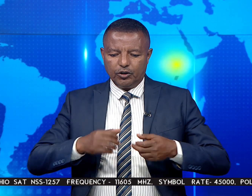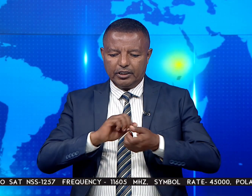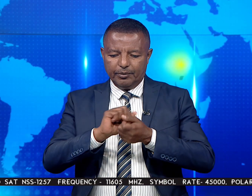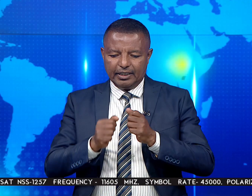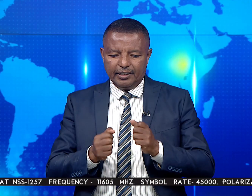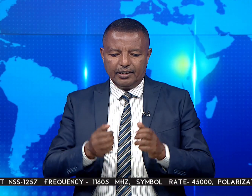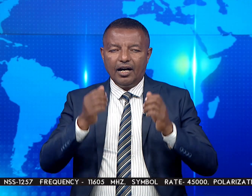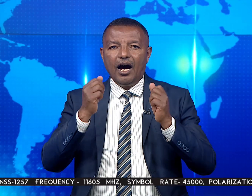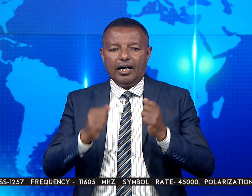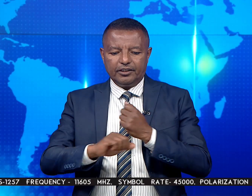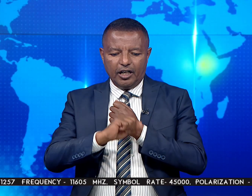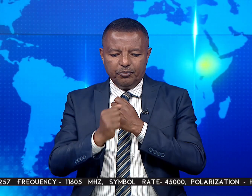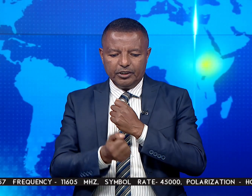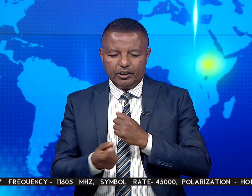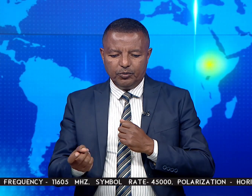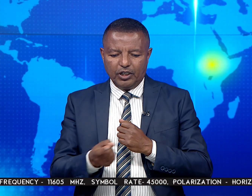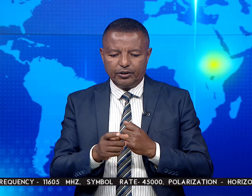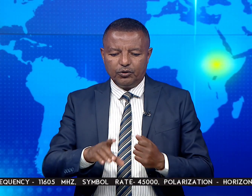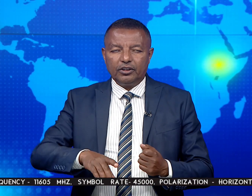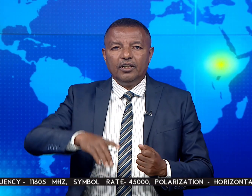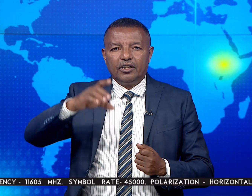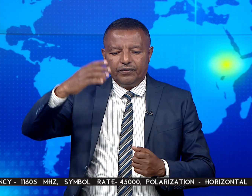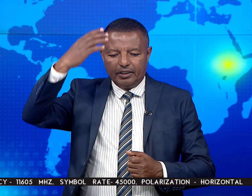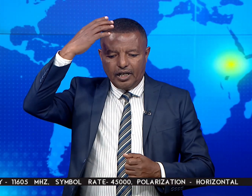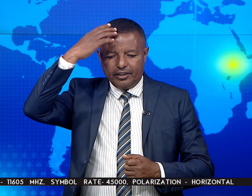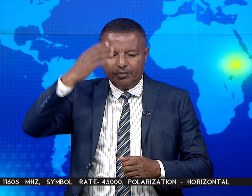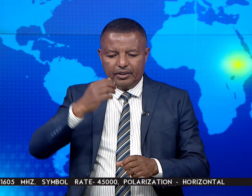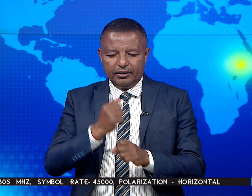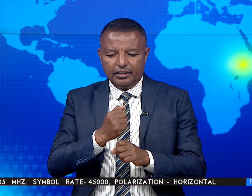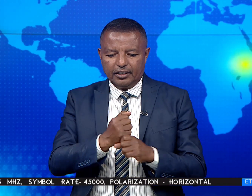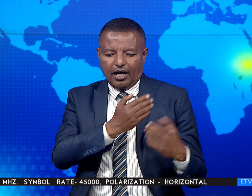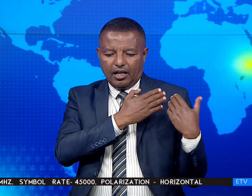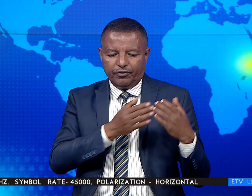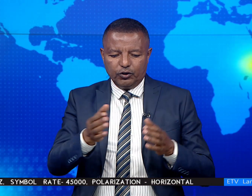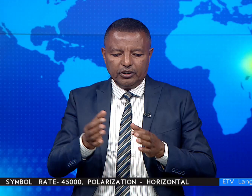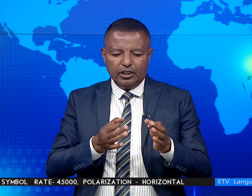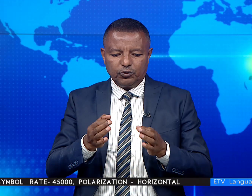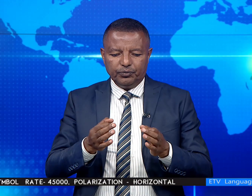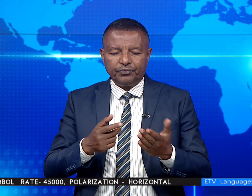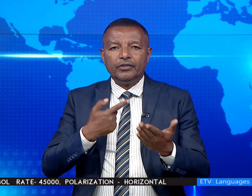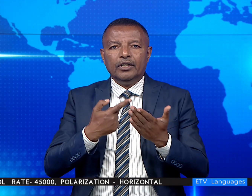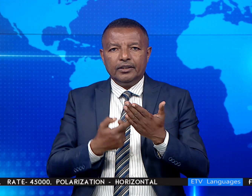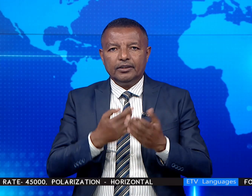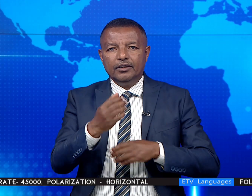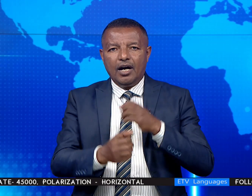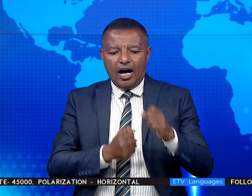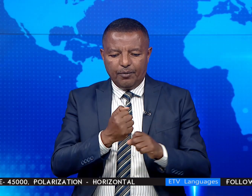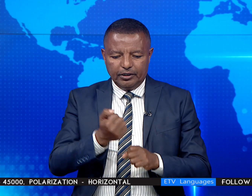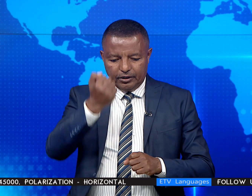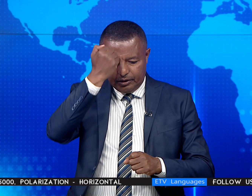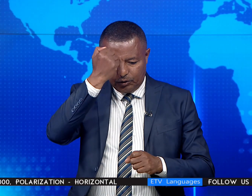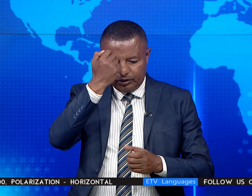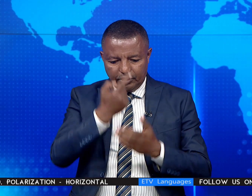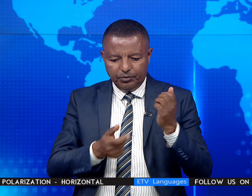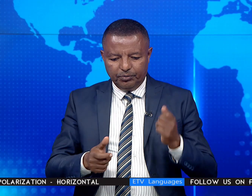የዜጎች ሕይወት ለመቀየር አስቻይ መሰረት መሆናቸውን ከፍተኛ የመንግስት የስራ ኃላፊዎች ገለጹ። ይህ